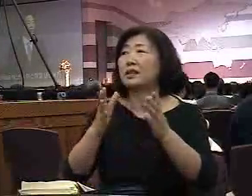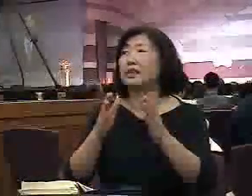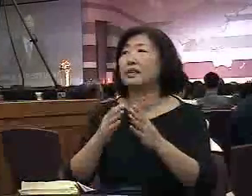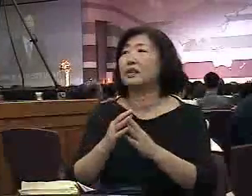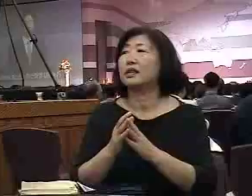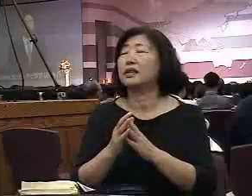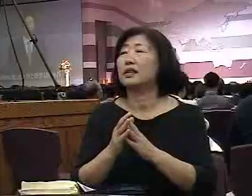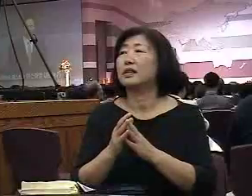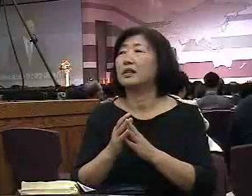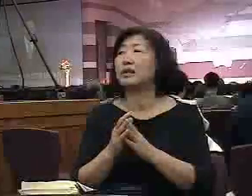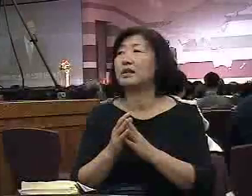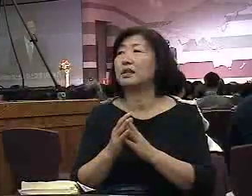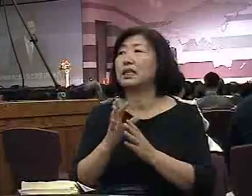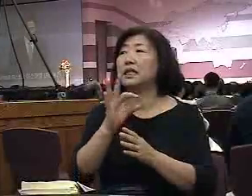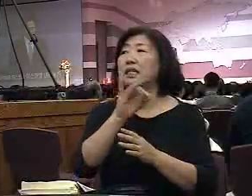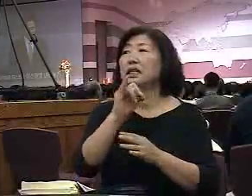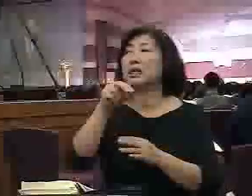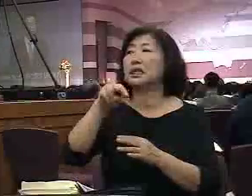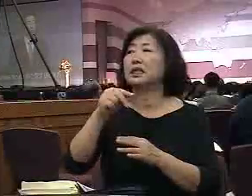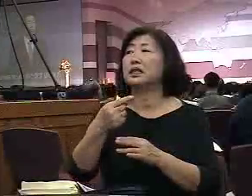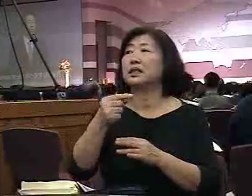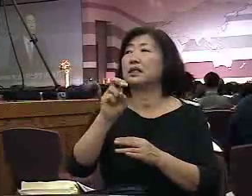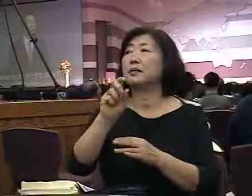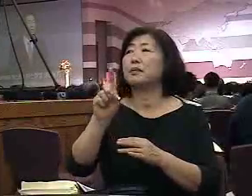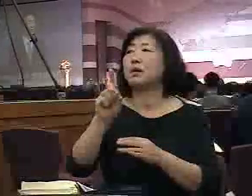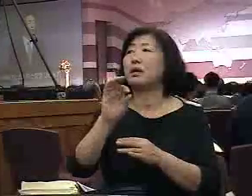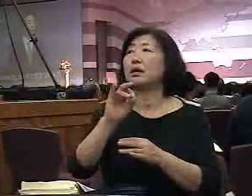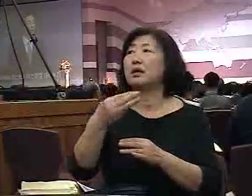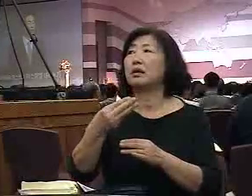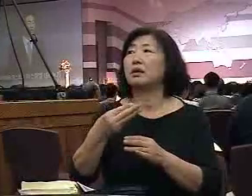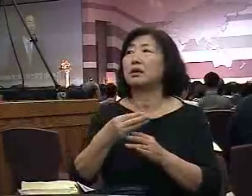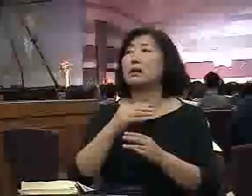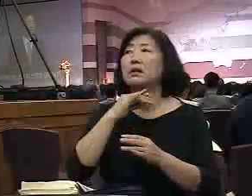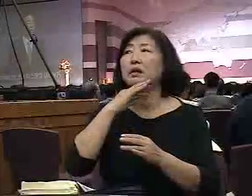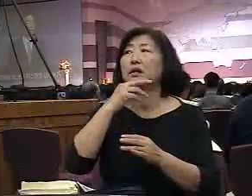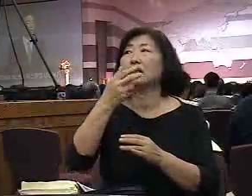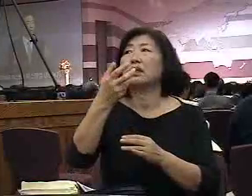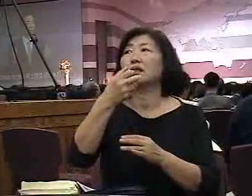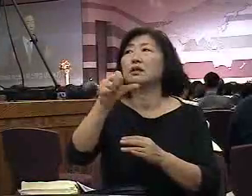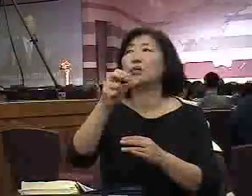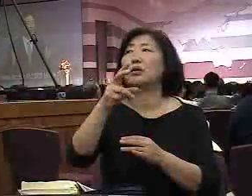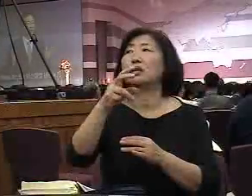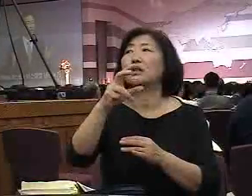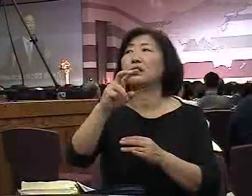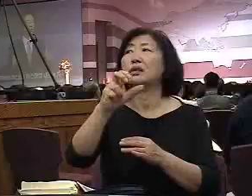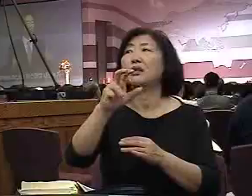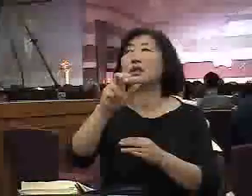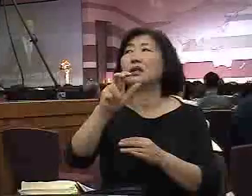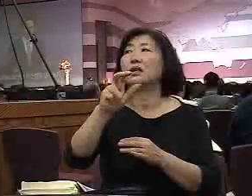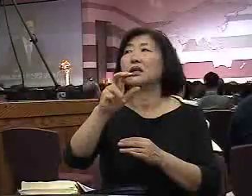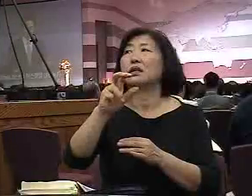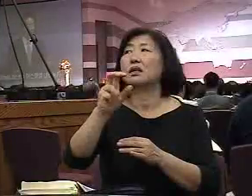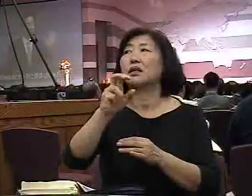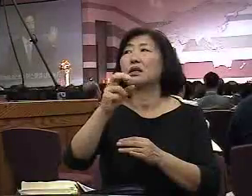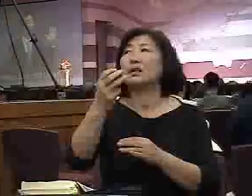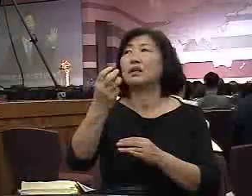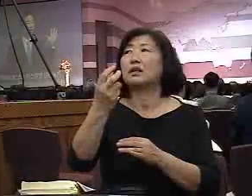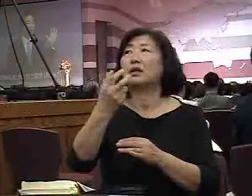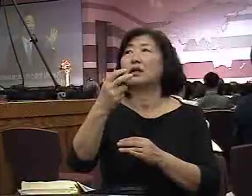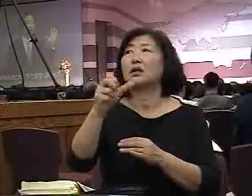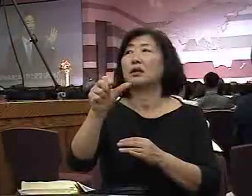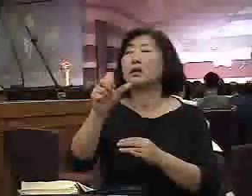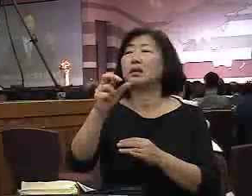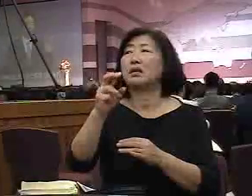일으킵니다. 아브라함의 생애를 보면 75세부터 86세까지 11년 동안 하나님이 무려